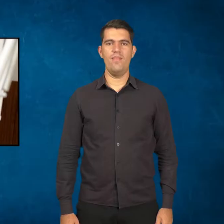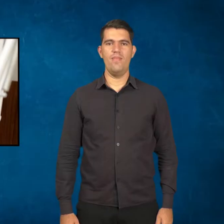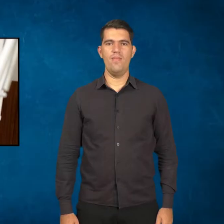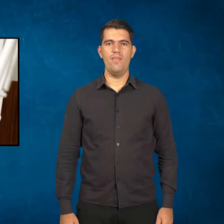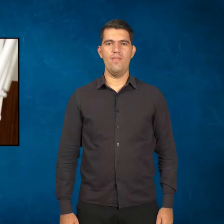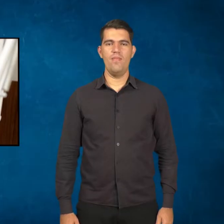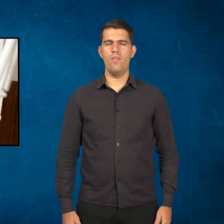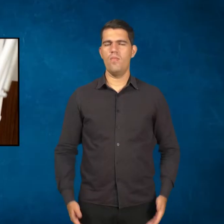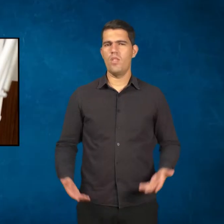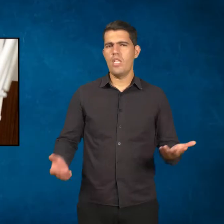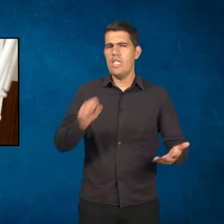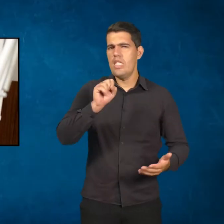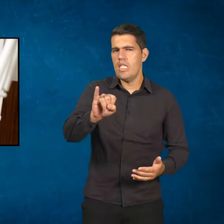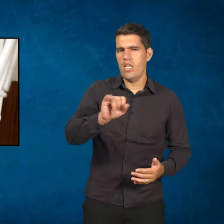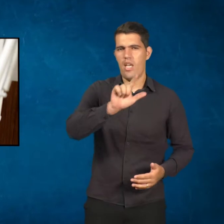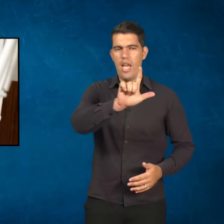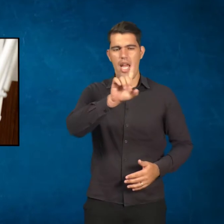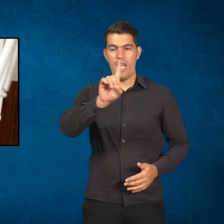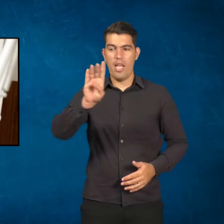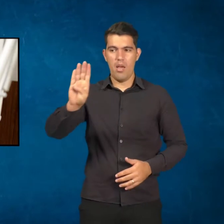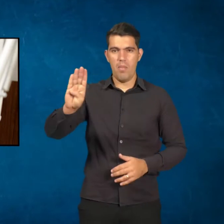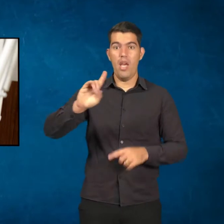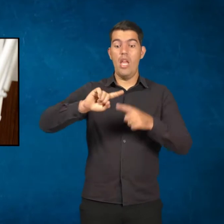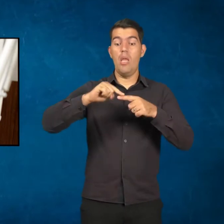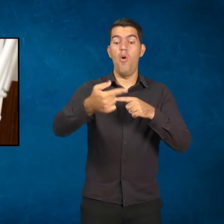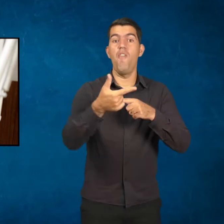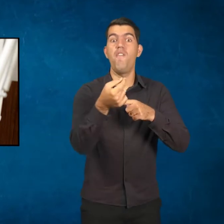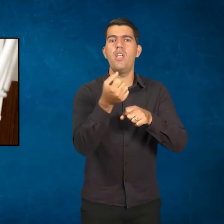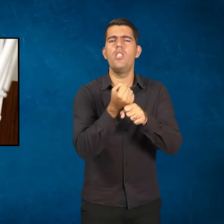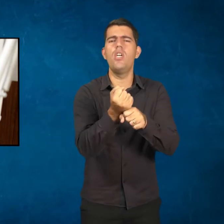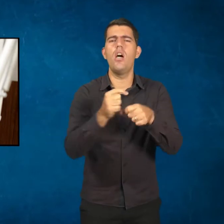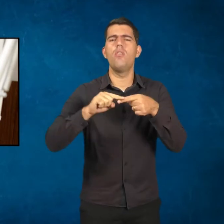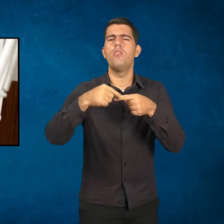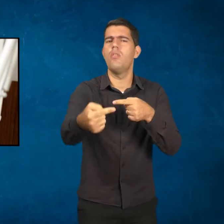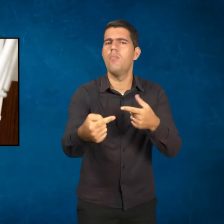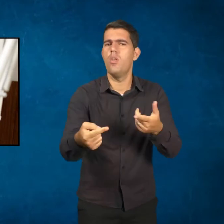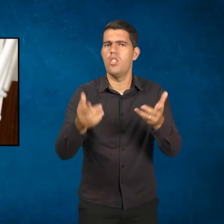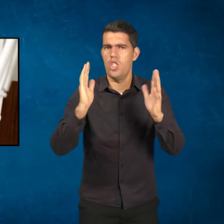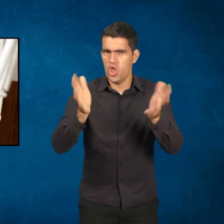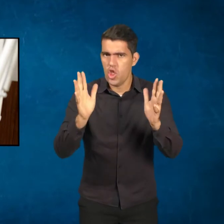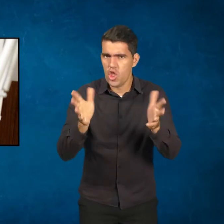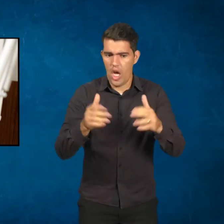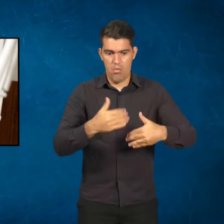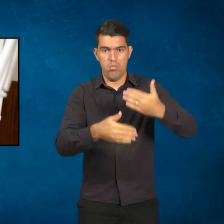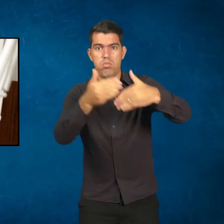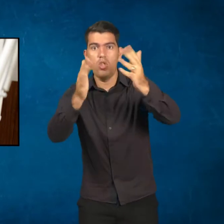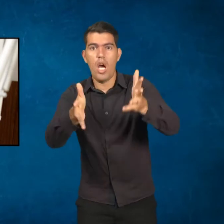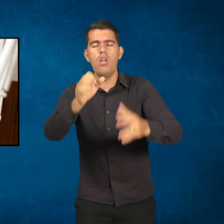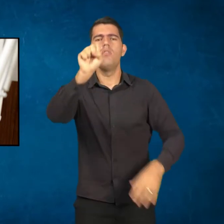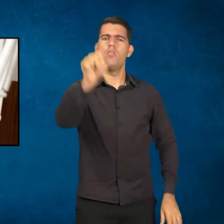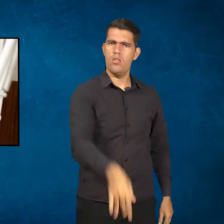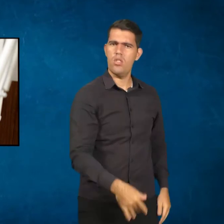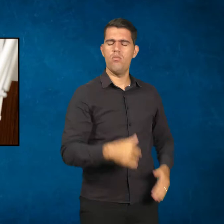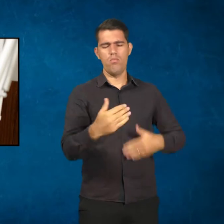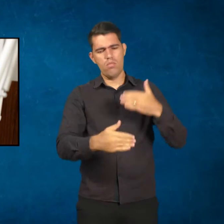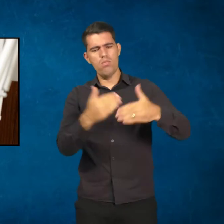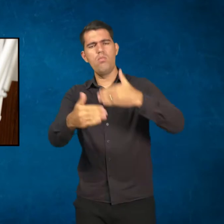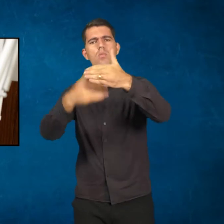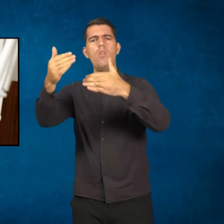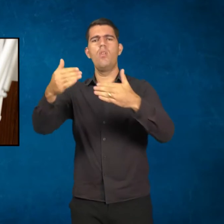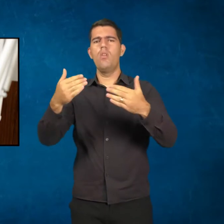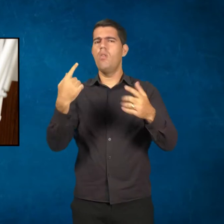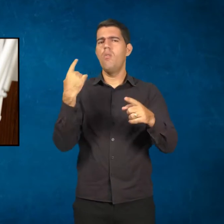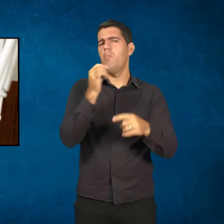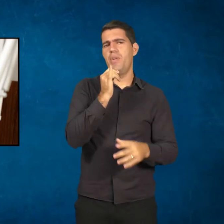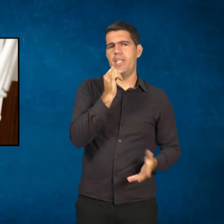ea ex bbb foi 20 anos ela trouxe avanços ii ela traz ao nosso projeto